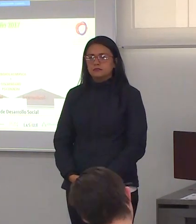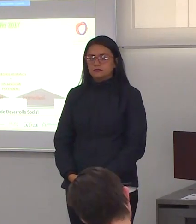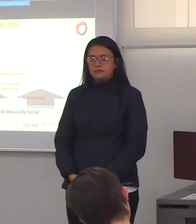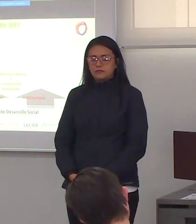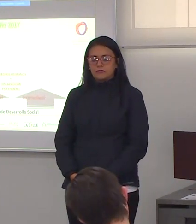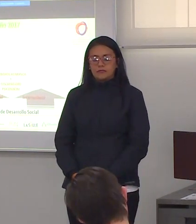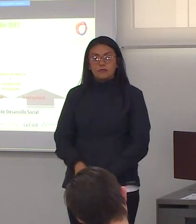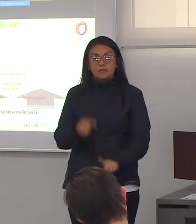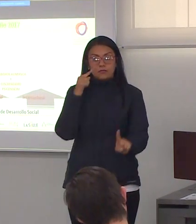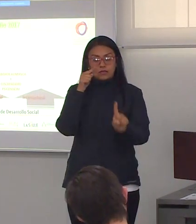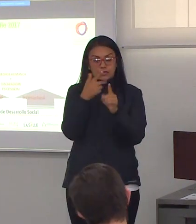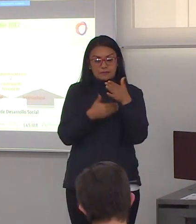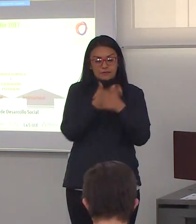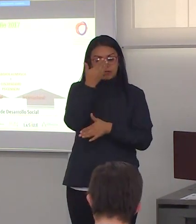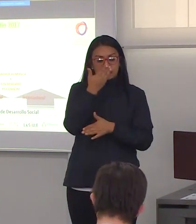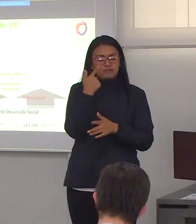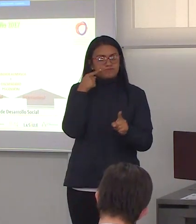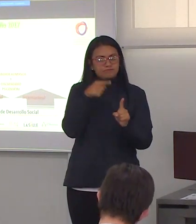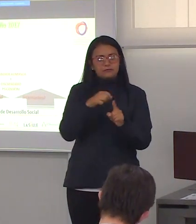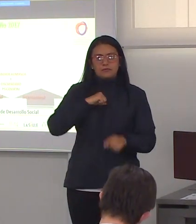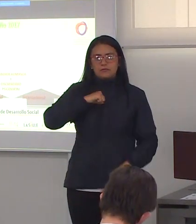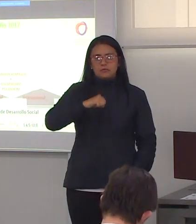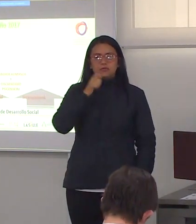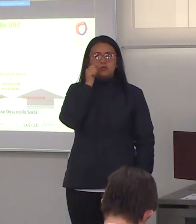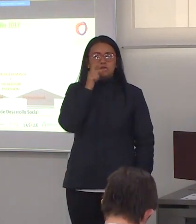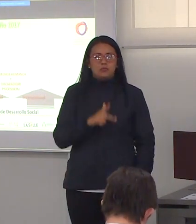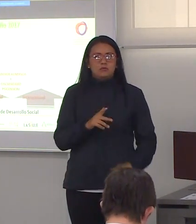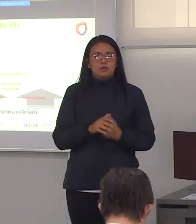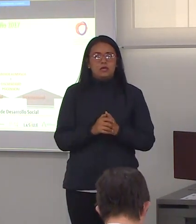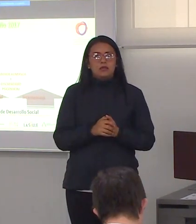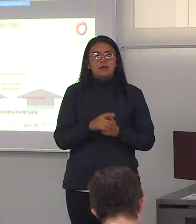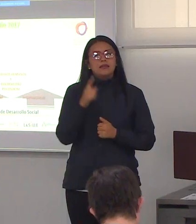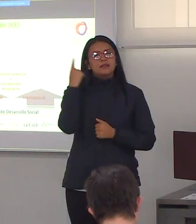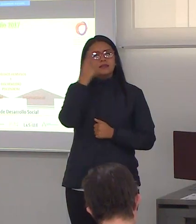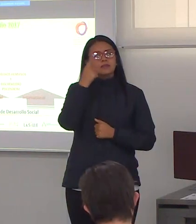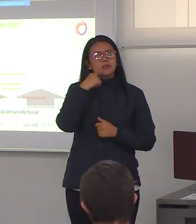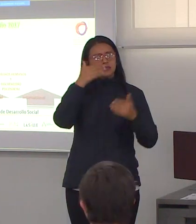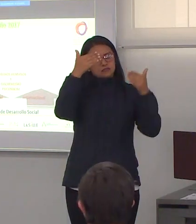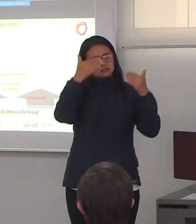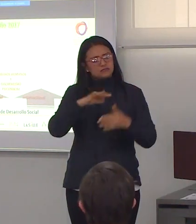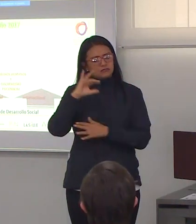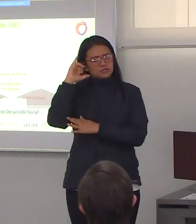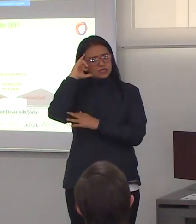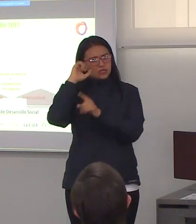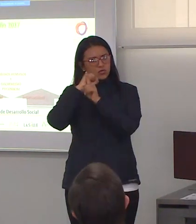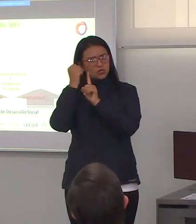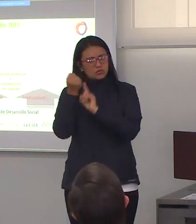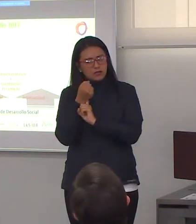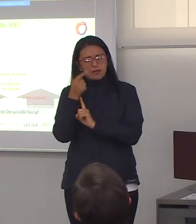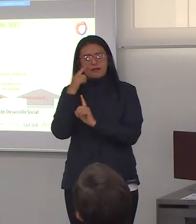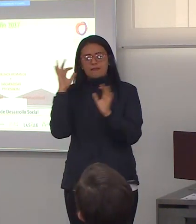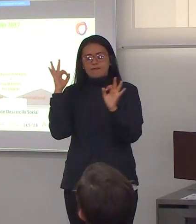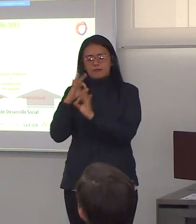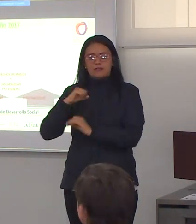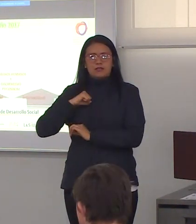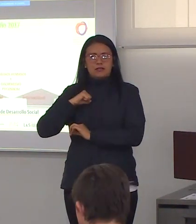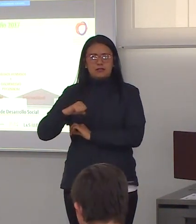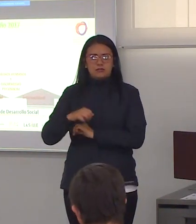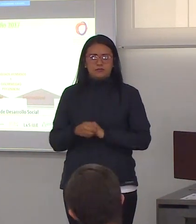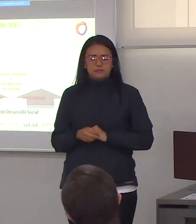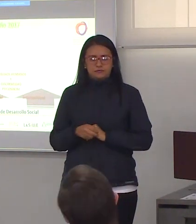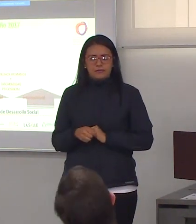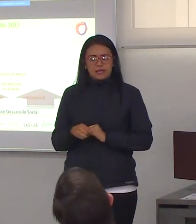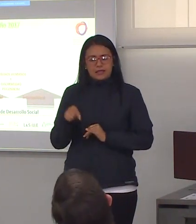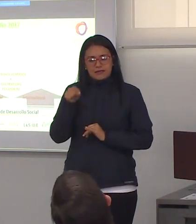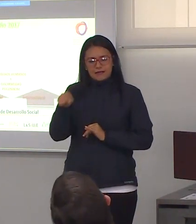nuestro punto de partida son derechos humanos y siempre que hablemos de discapacidad psicosocial estamos hablando desde el enfoque de derechos ahí